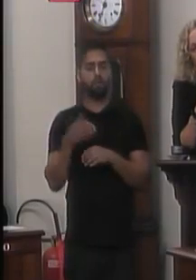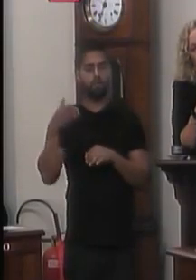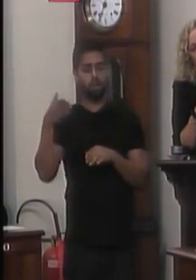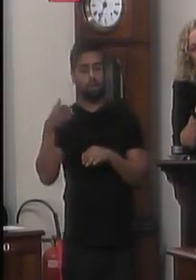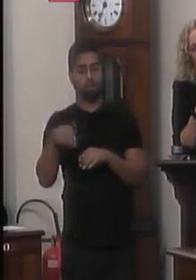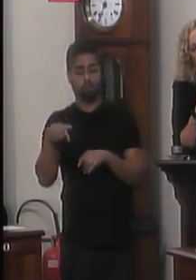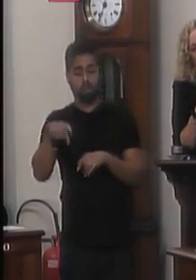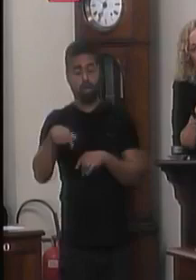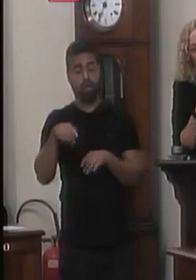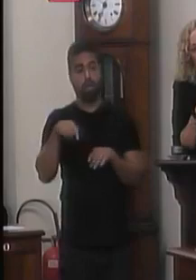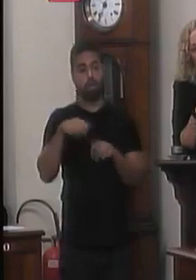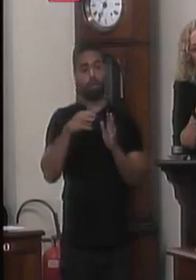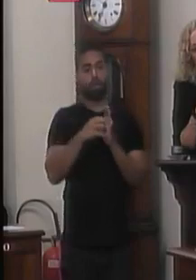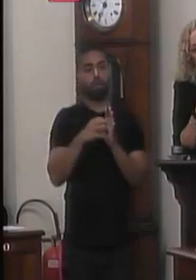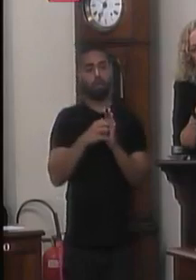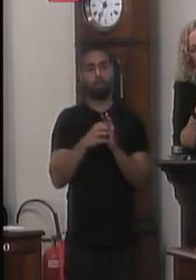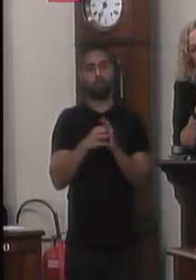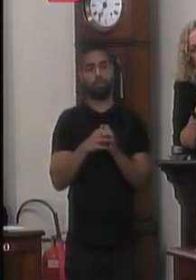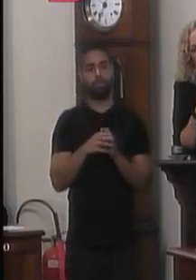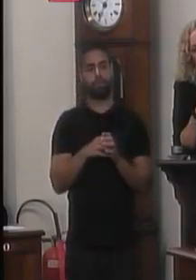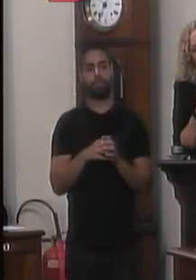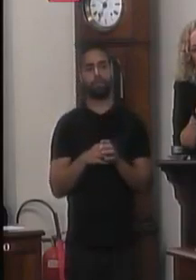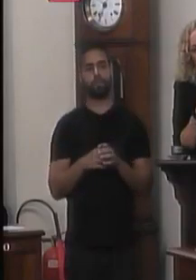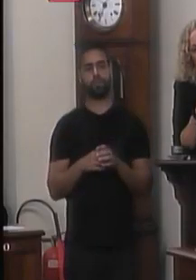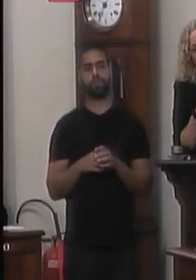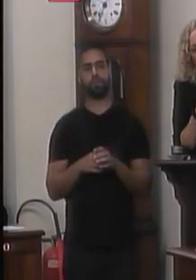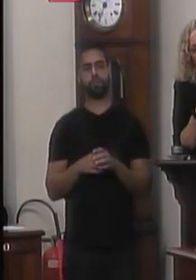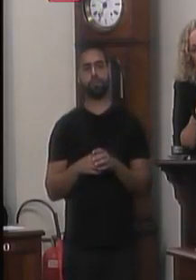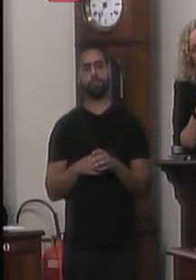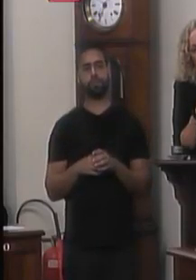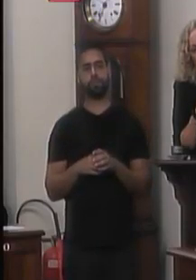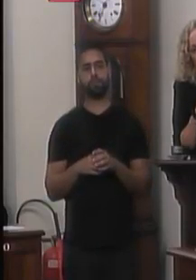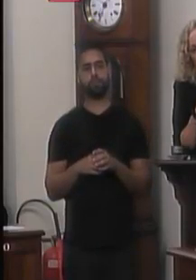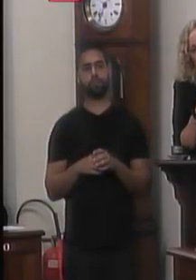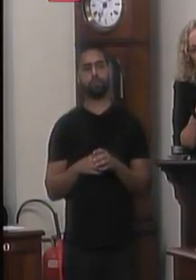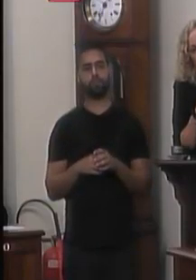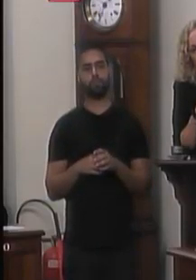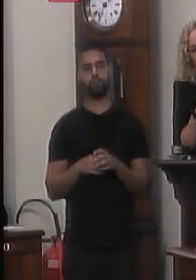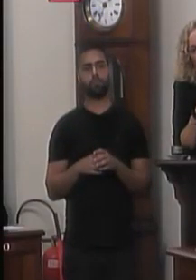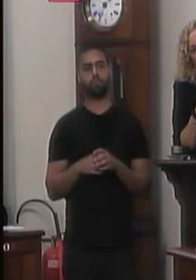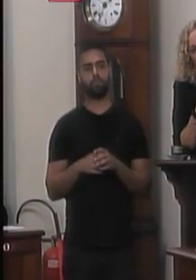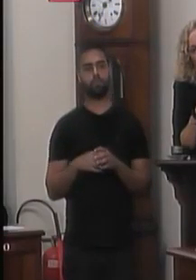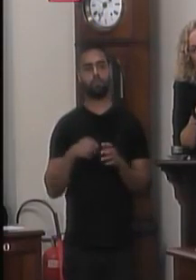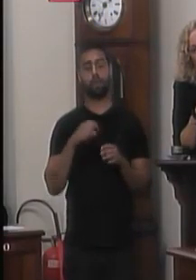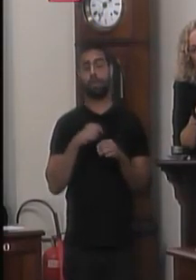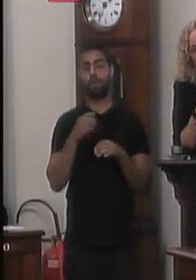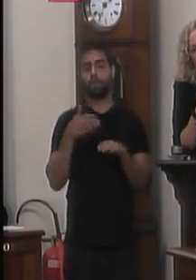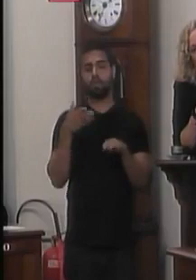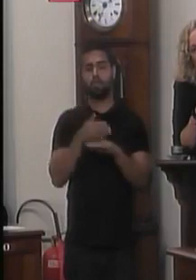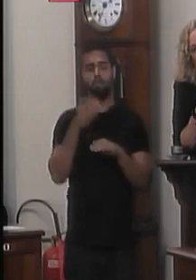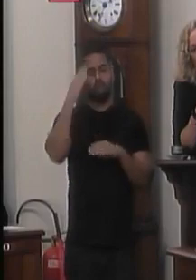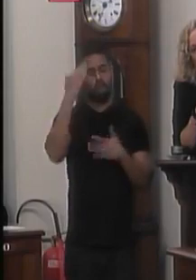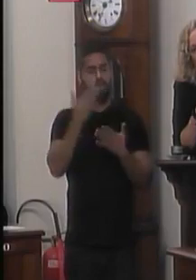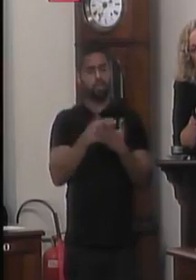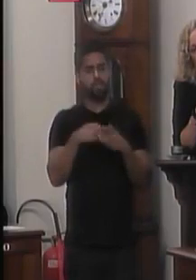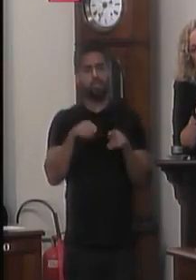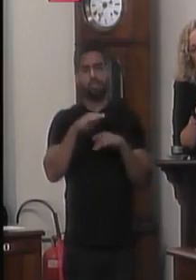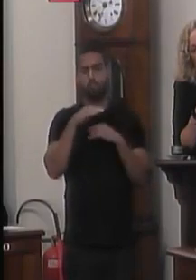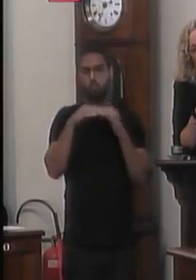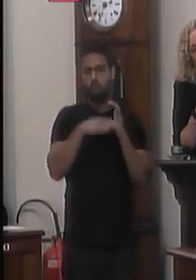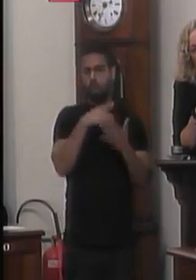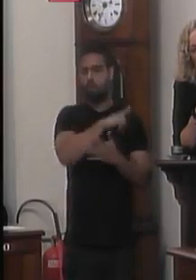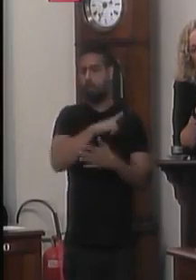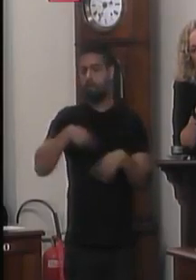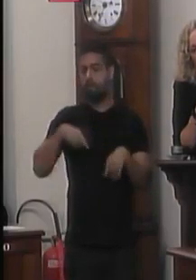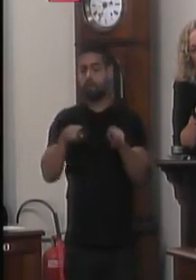não é preciso mais. A gente tinha o excesso de arrecadação, a gente aprovava. E eu acredito que todos os governos